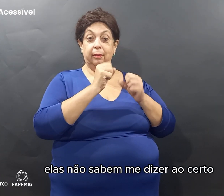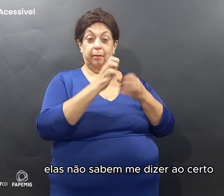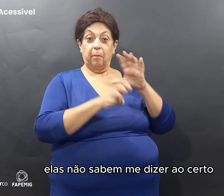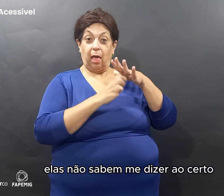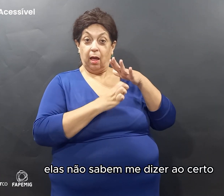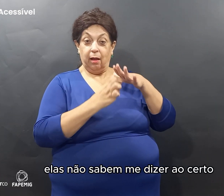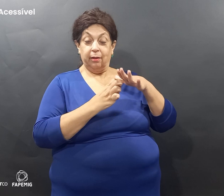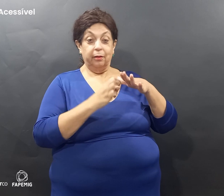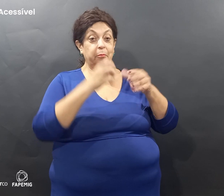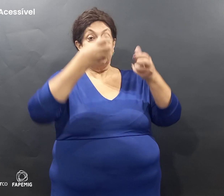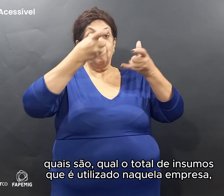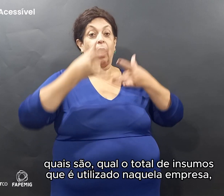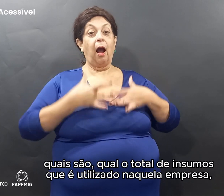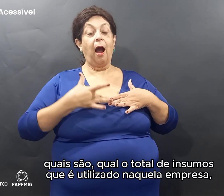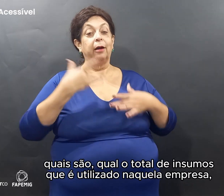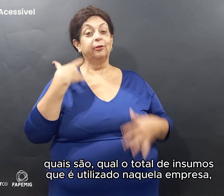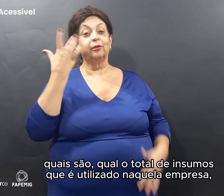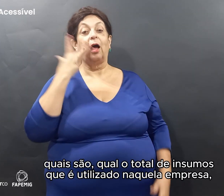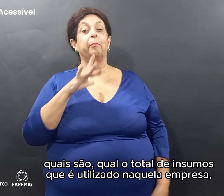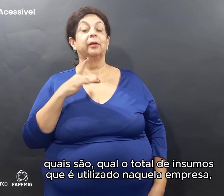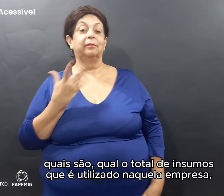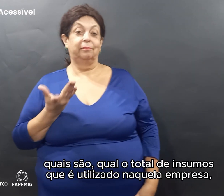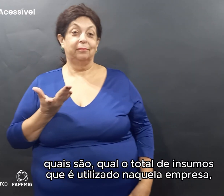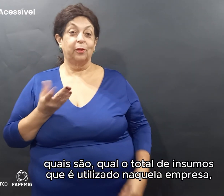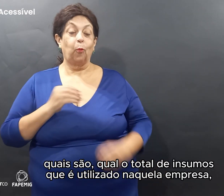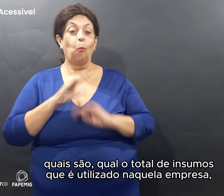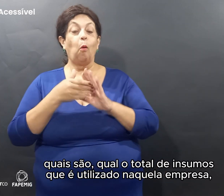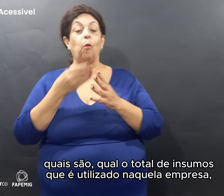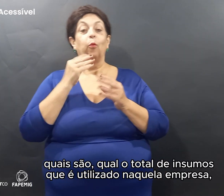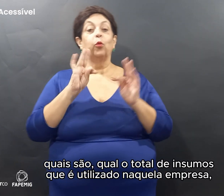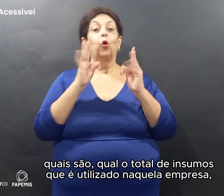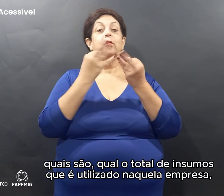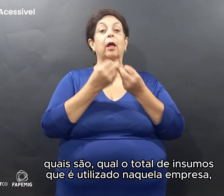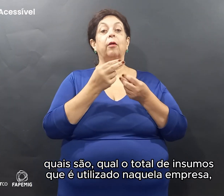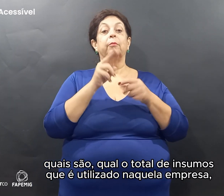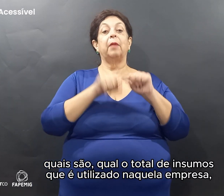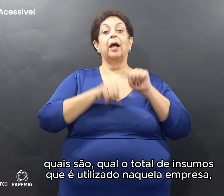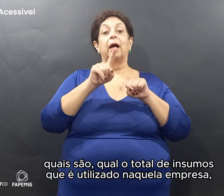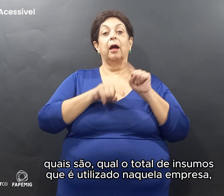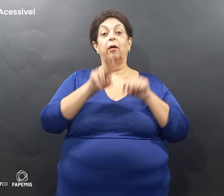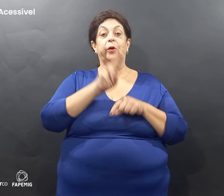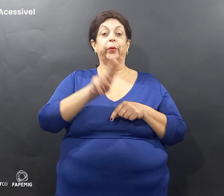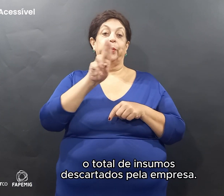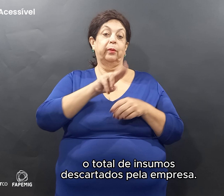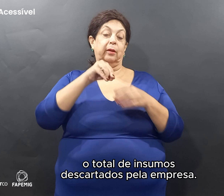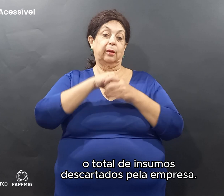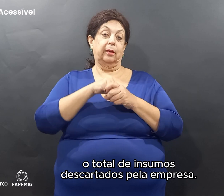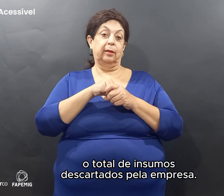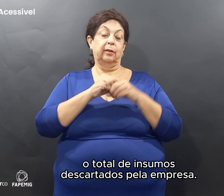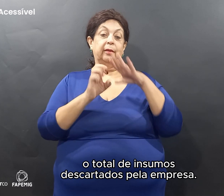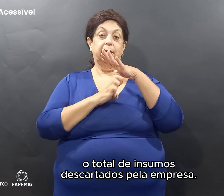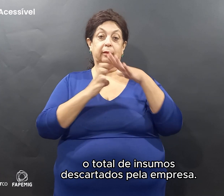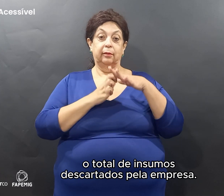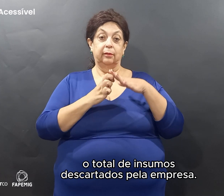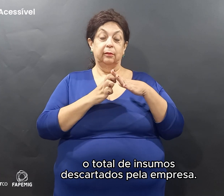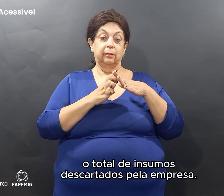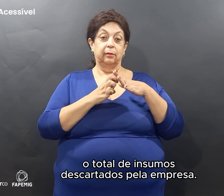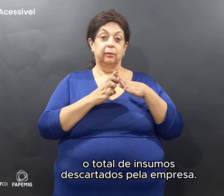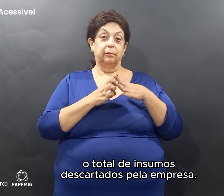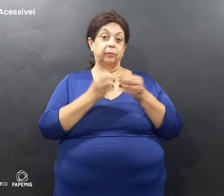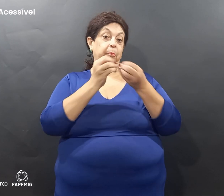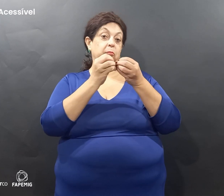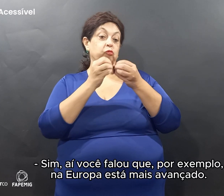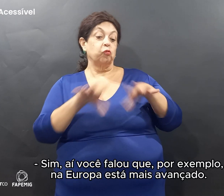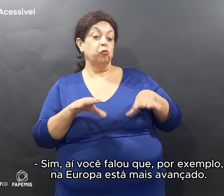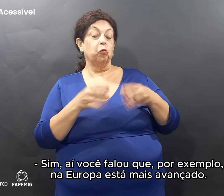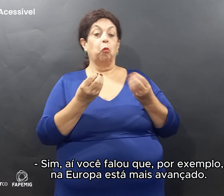me dizer ao certo qual o total de insumos que é utilizado naquela empresa, o total de insumos descartados pela